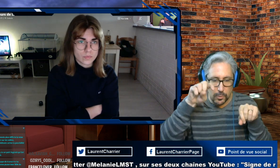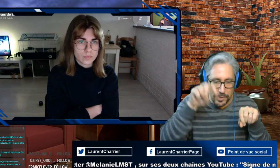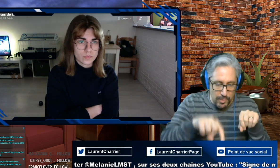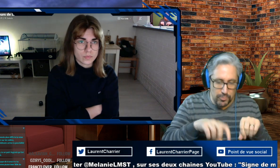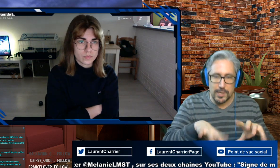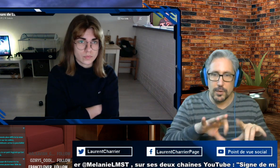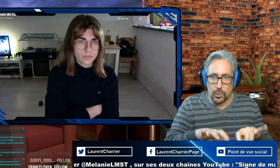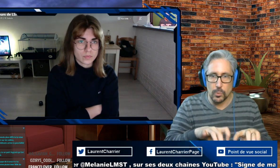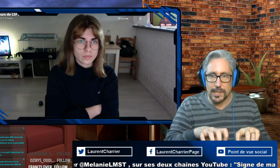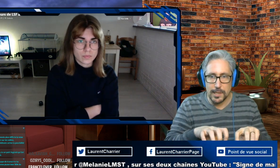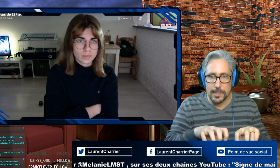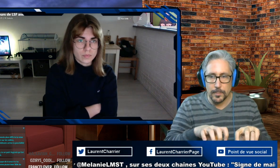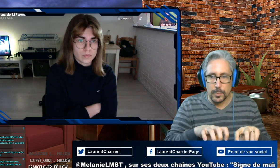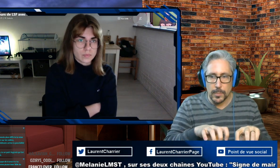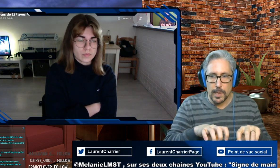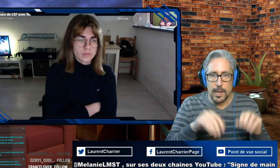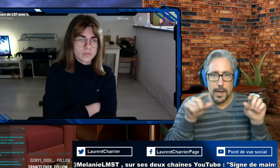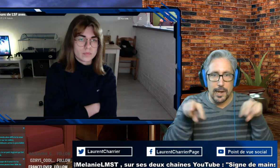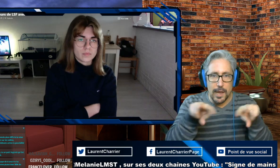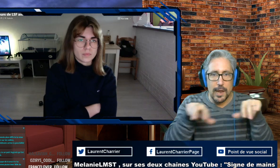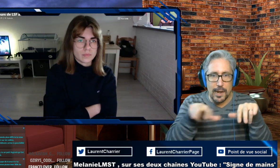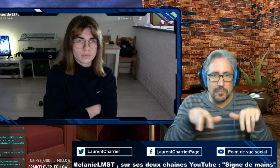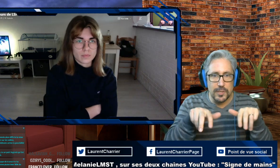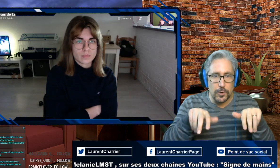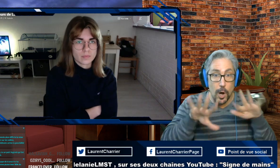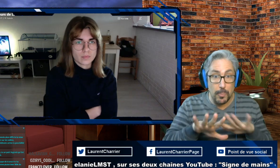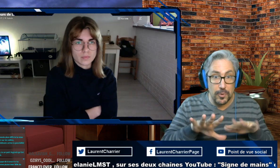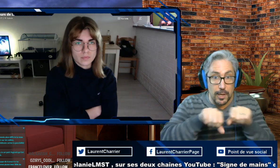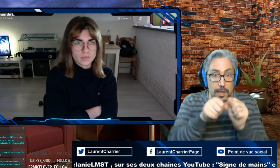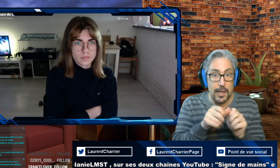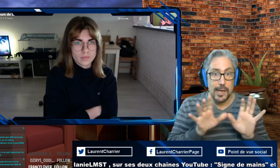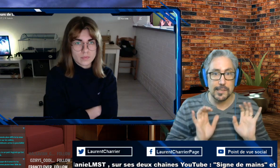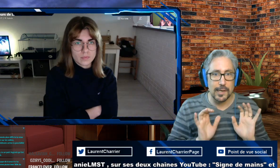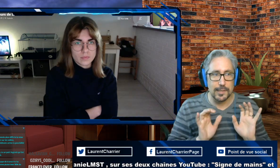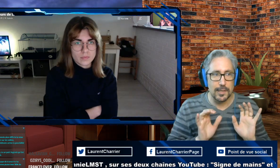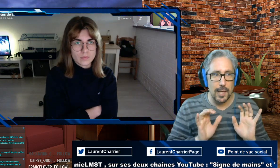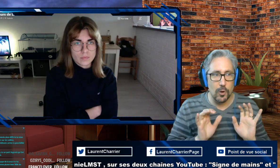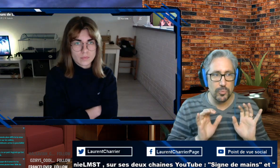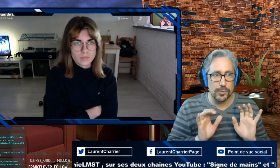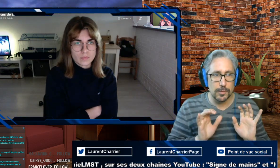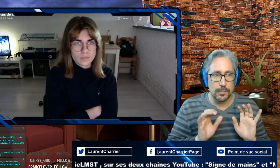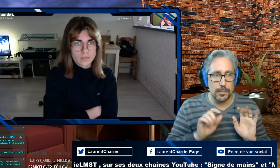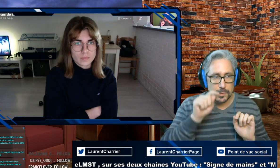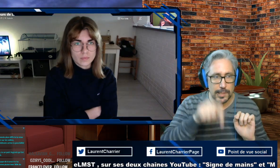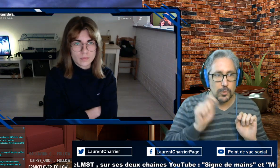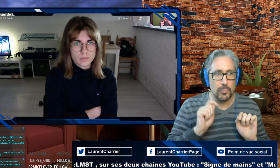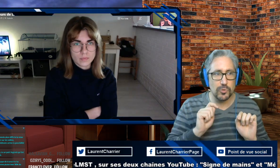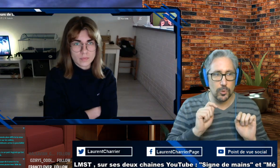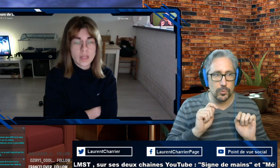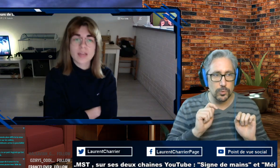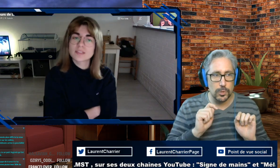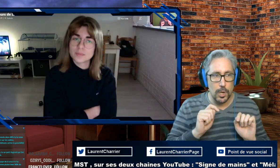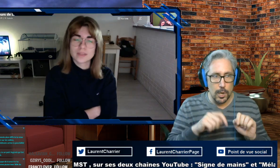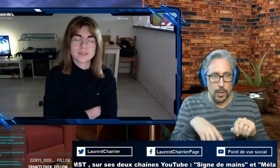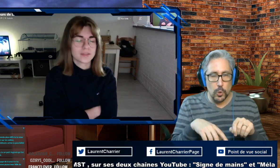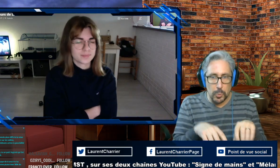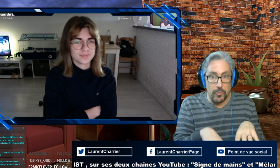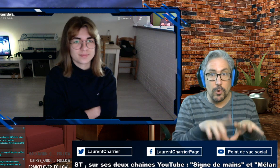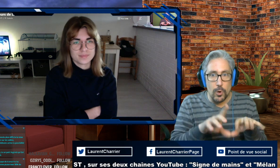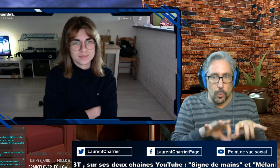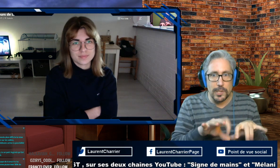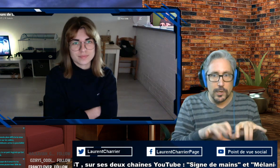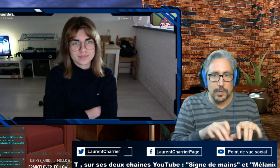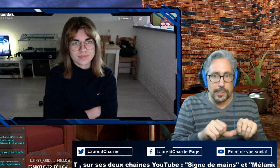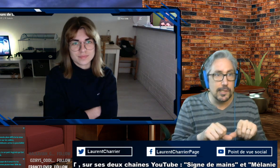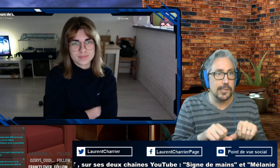et dès qu'on appuie, qu'on écrit, la vidéo, hop, elle s'arrête, elle est en pause, dès qu'on appuie sur une touche. Donc pour